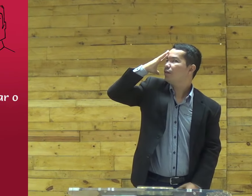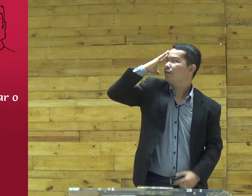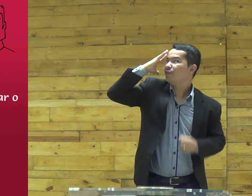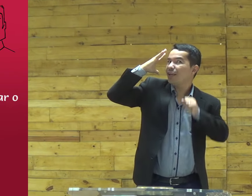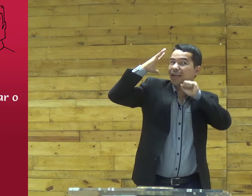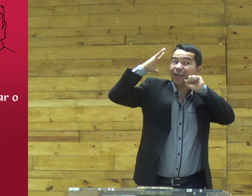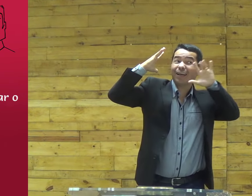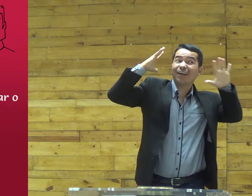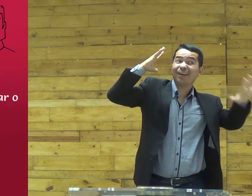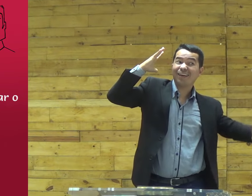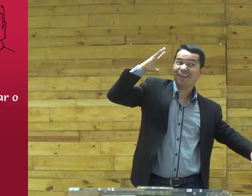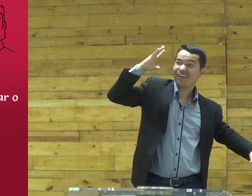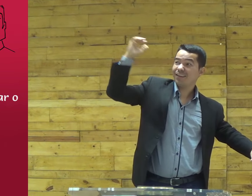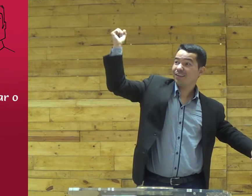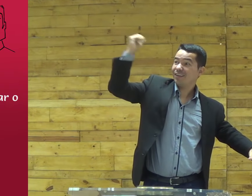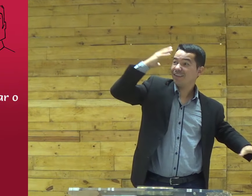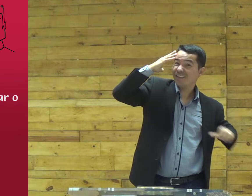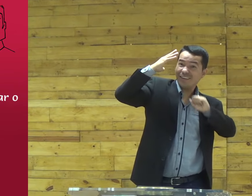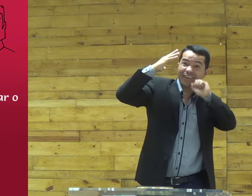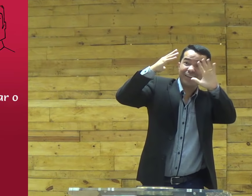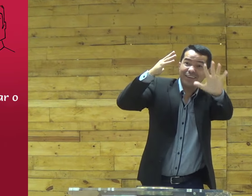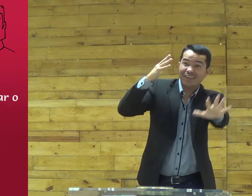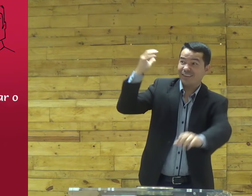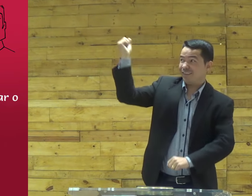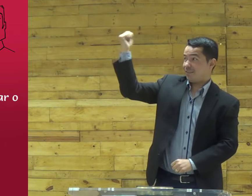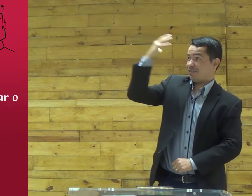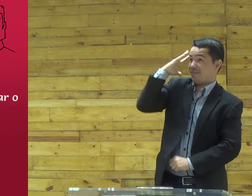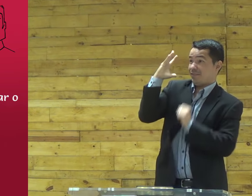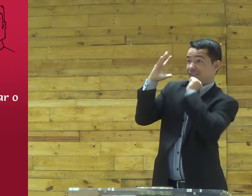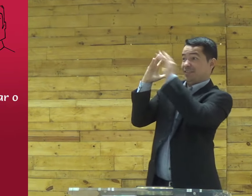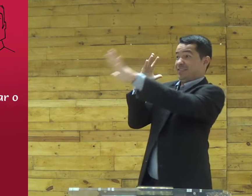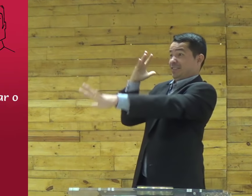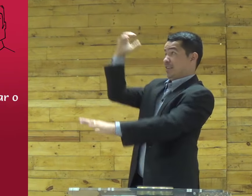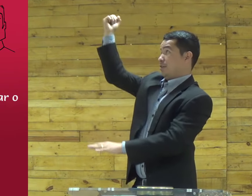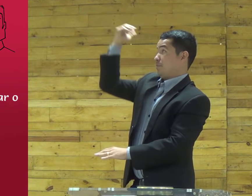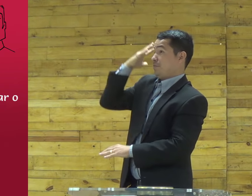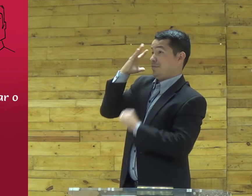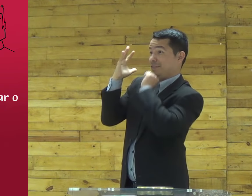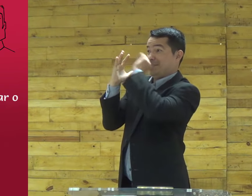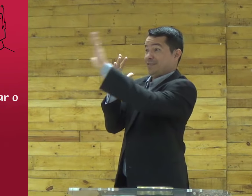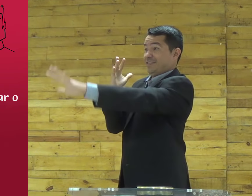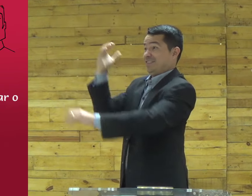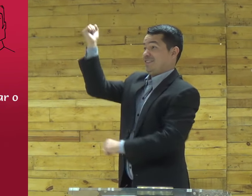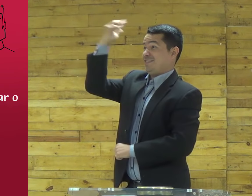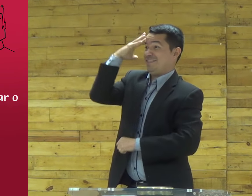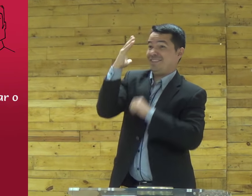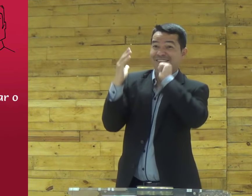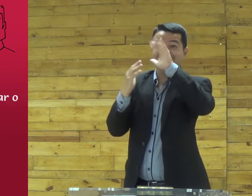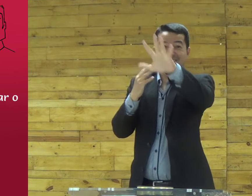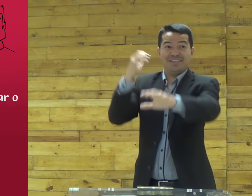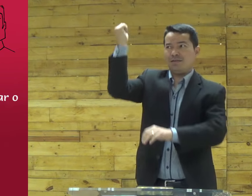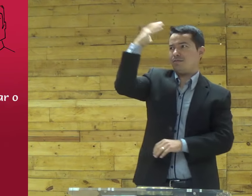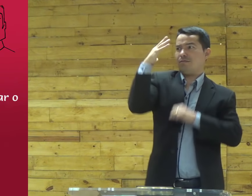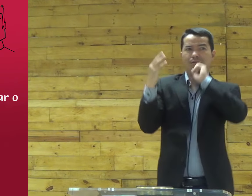se Deus abençoou, ele tem que repartir, não é? Se eu abençoo, se Deus abençoe, eu abençoo também, né? São as duas